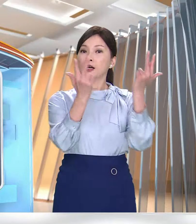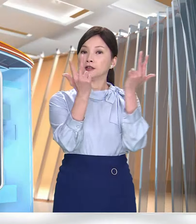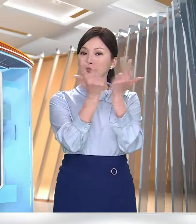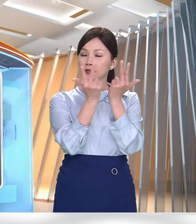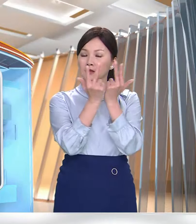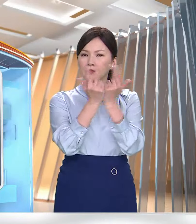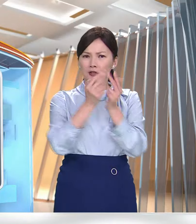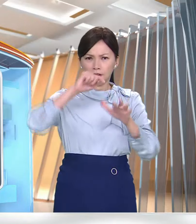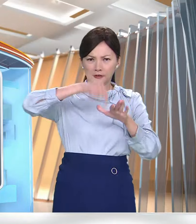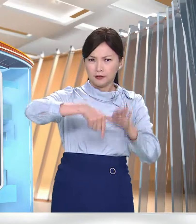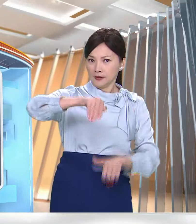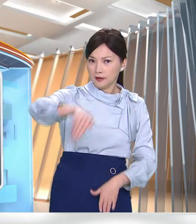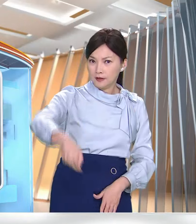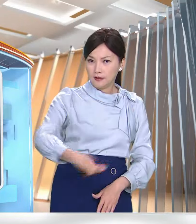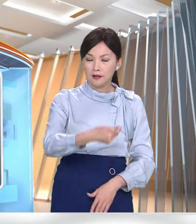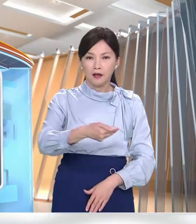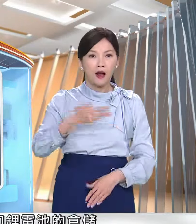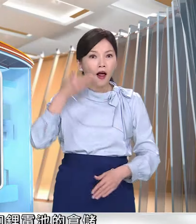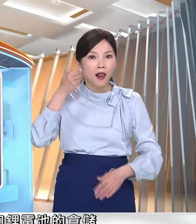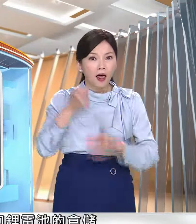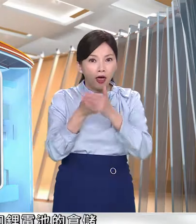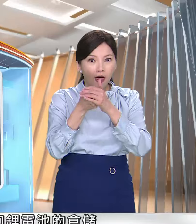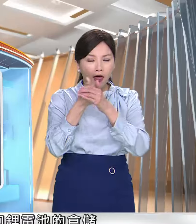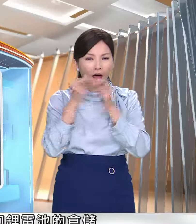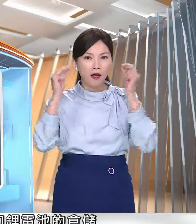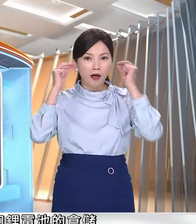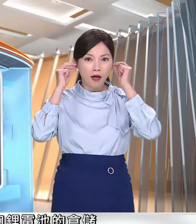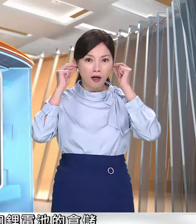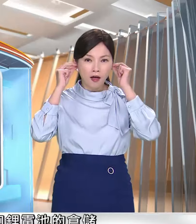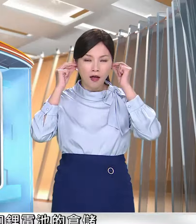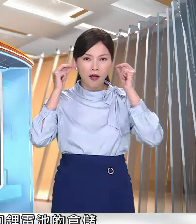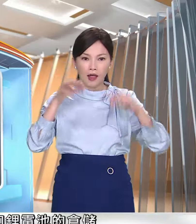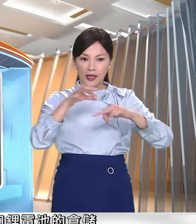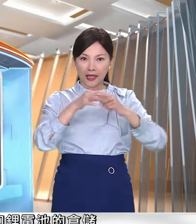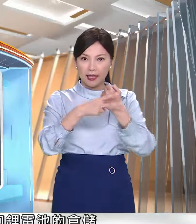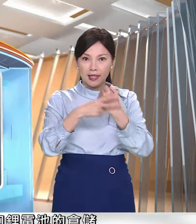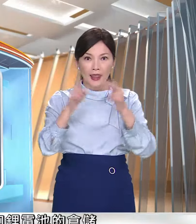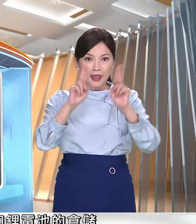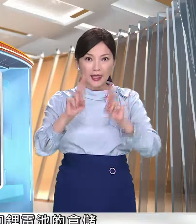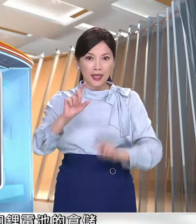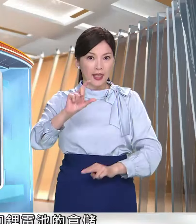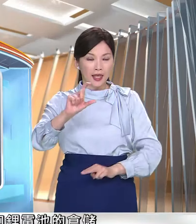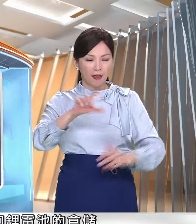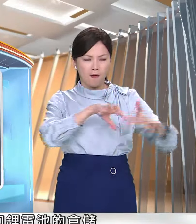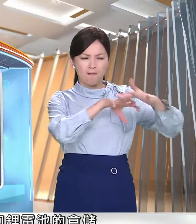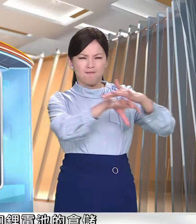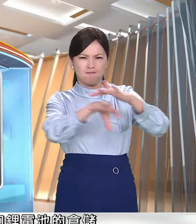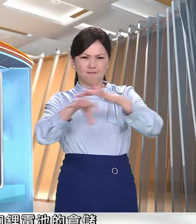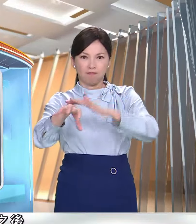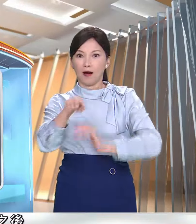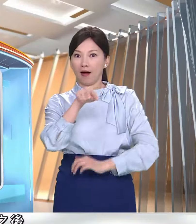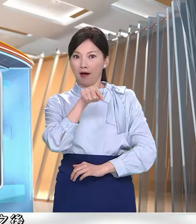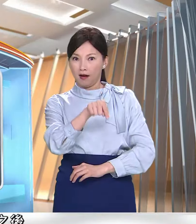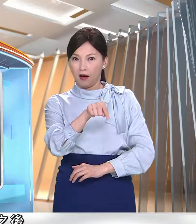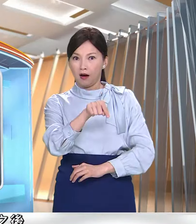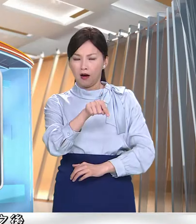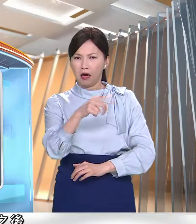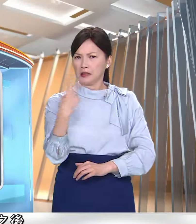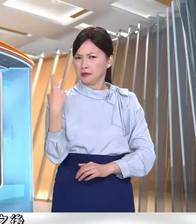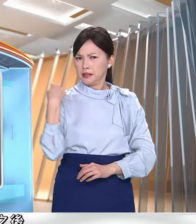新北市深坑一间存放蓝牙耳机和锂电池的仓储，20号下午发生火警之